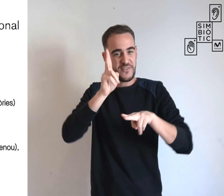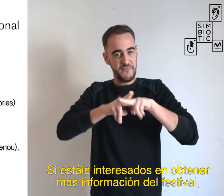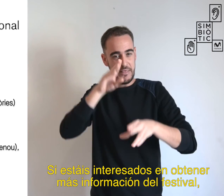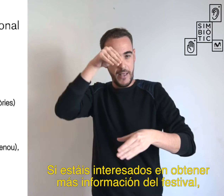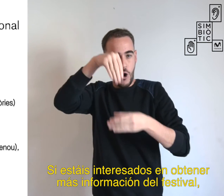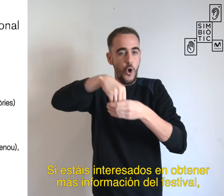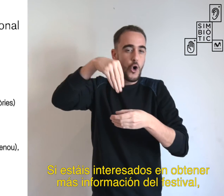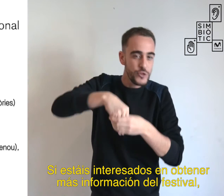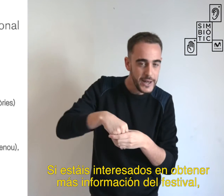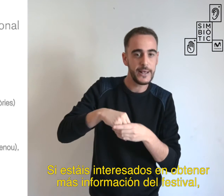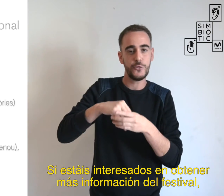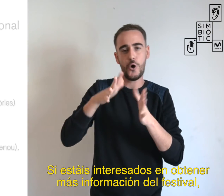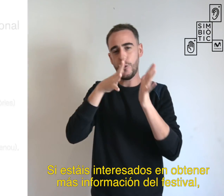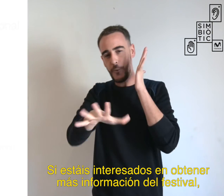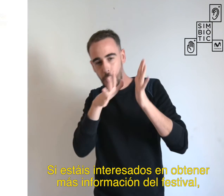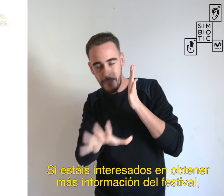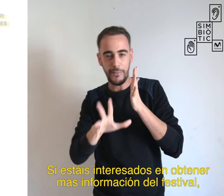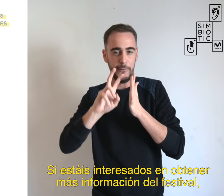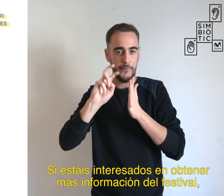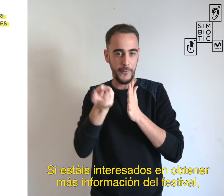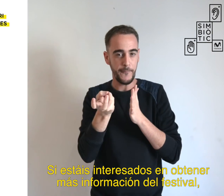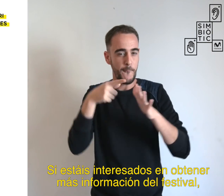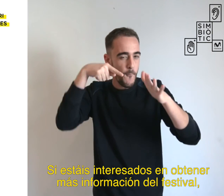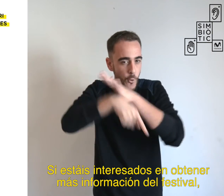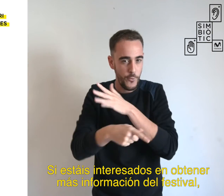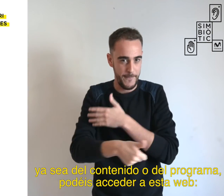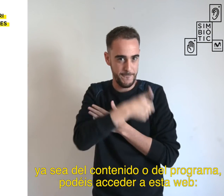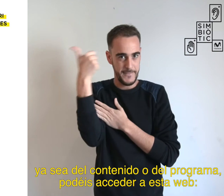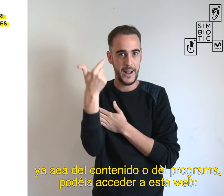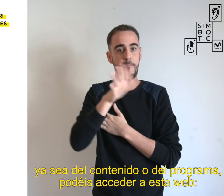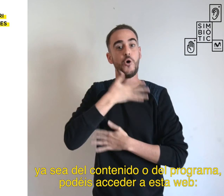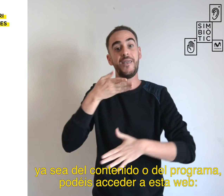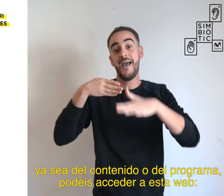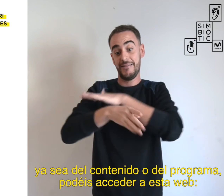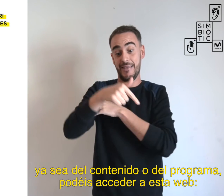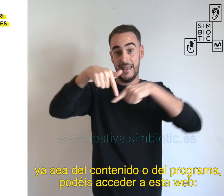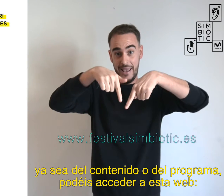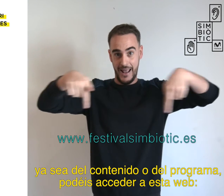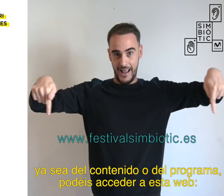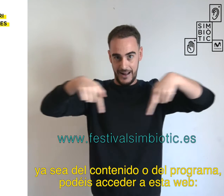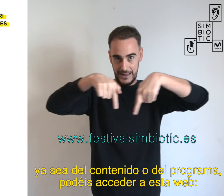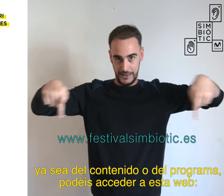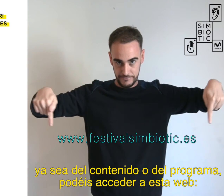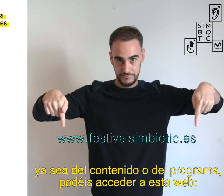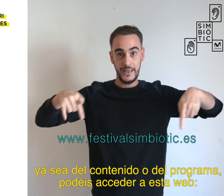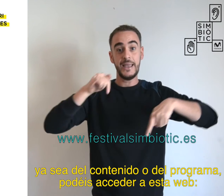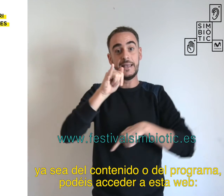Si estáis interesados en obtener más información del festival, ya sea del contenido o del programa, podéis acceder a esta web.